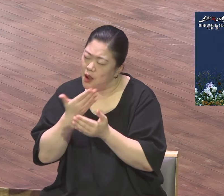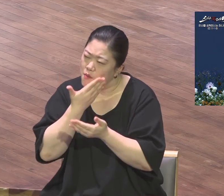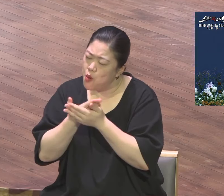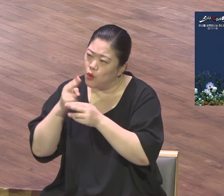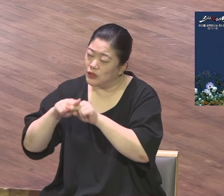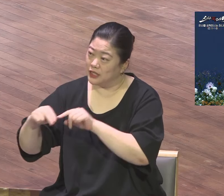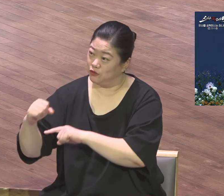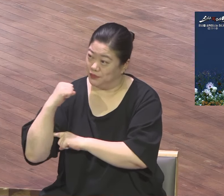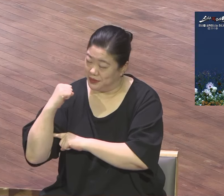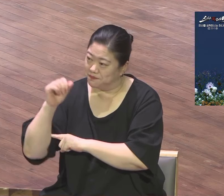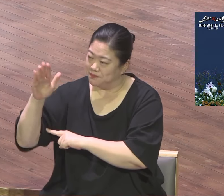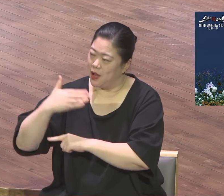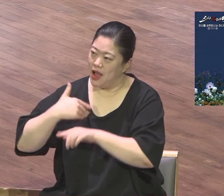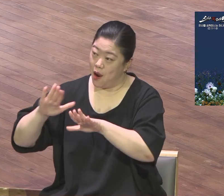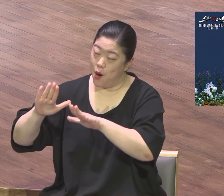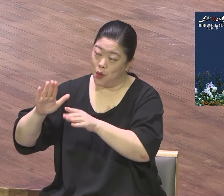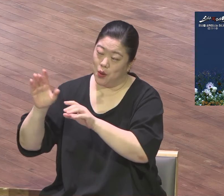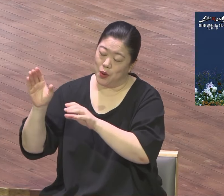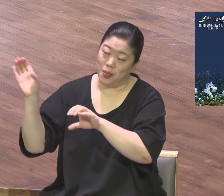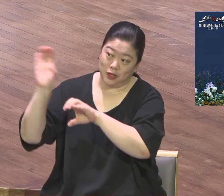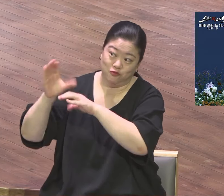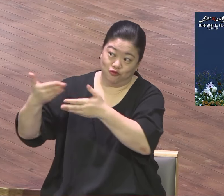멋있고 힘있는 기도입니까?